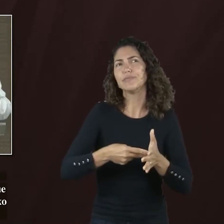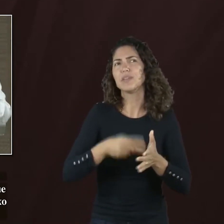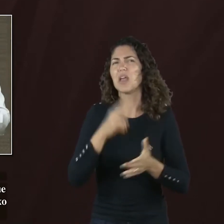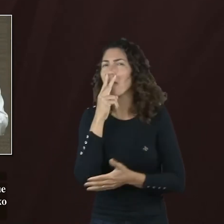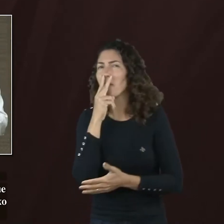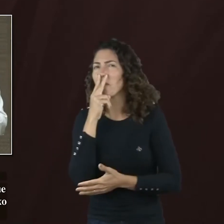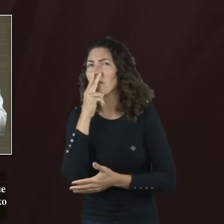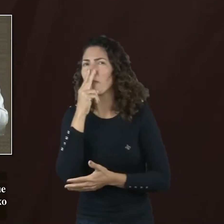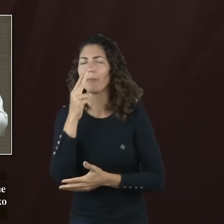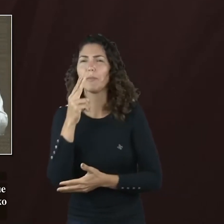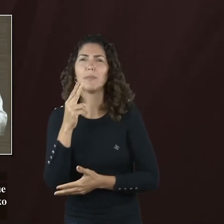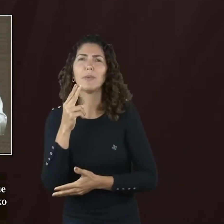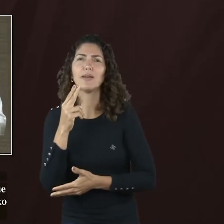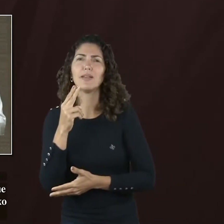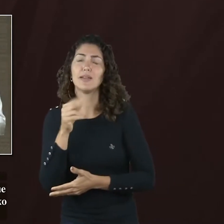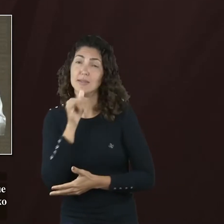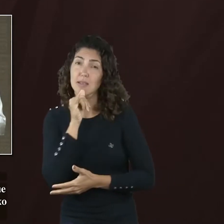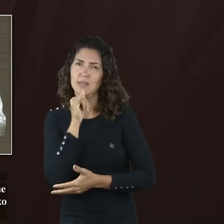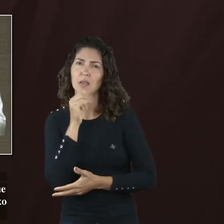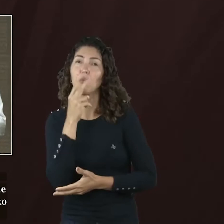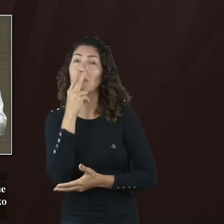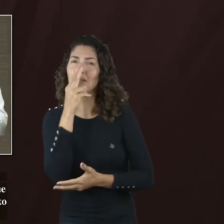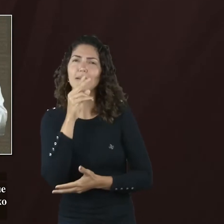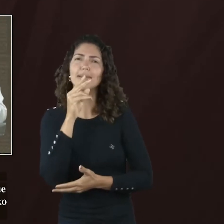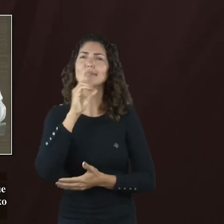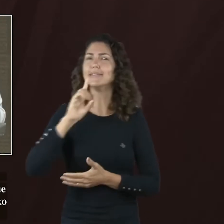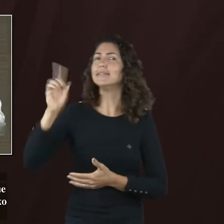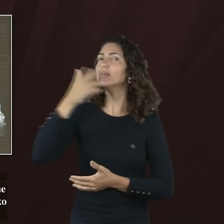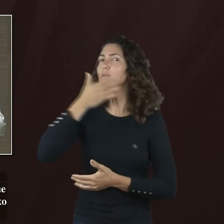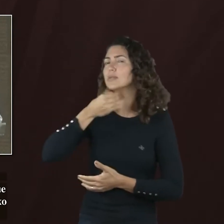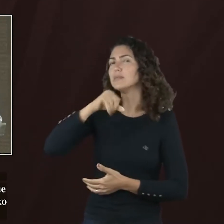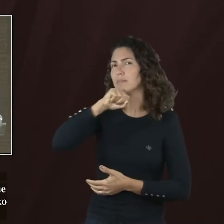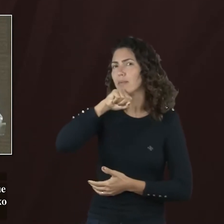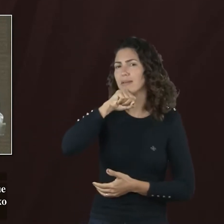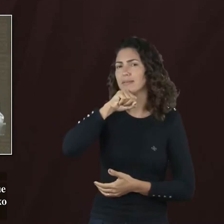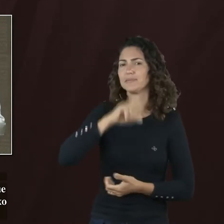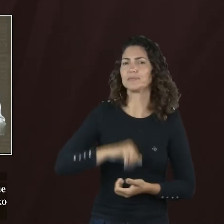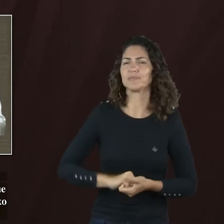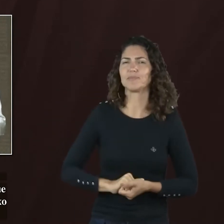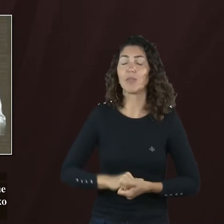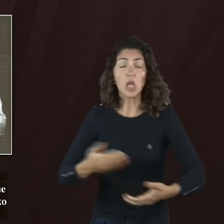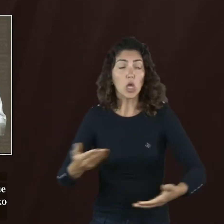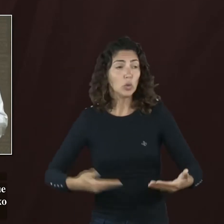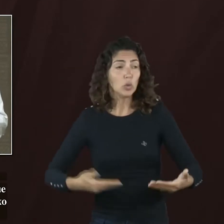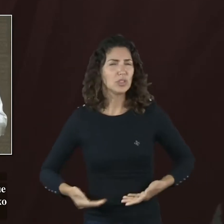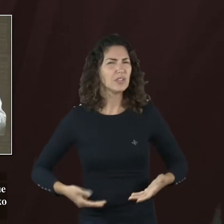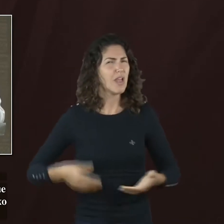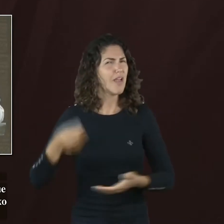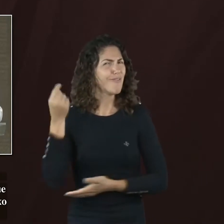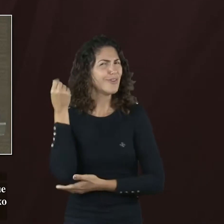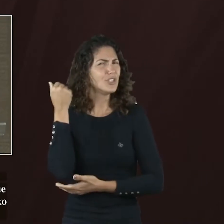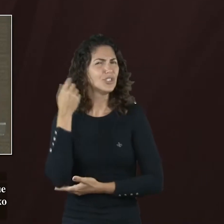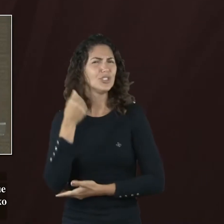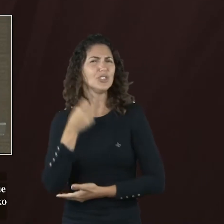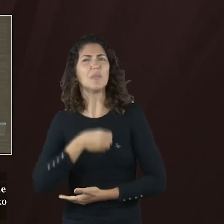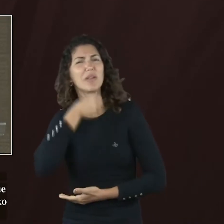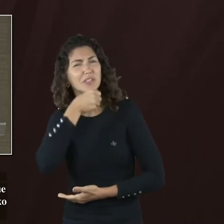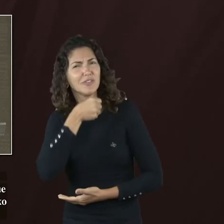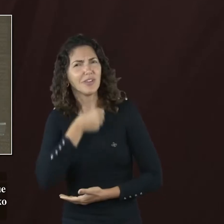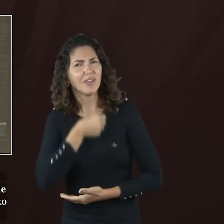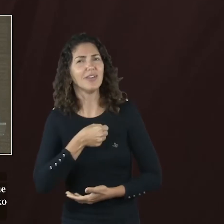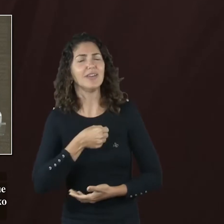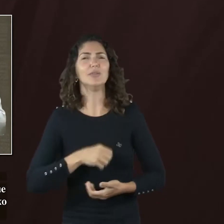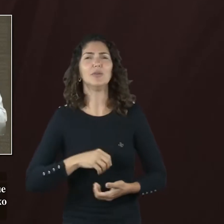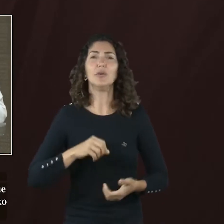Esse servo mais antigo da casa representa o Espírito Santo. E ele hoje, queridos